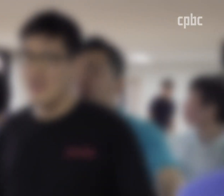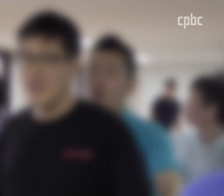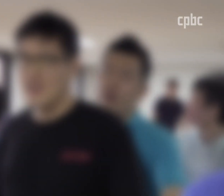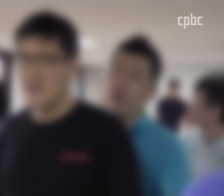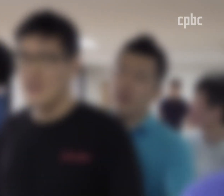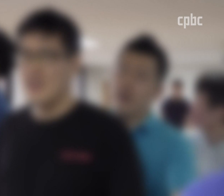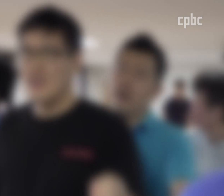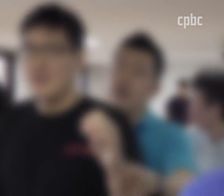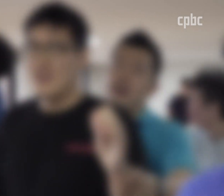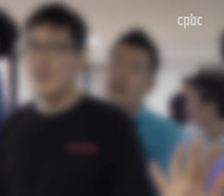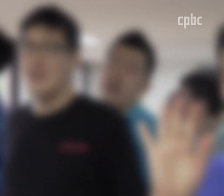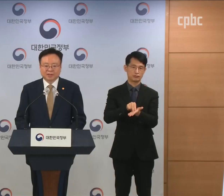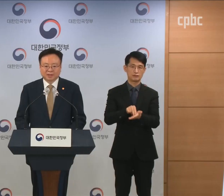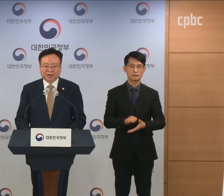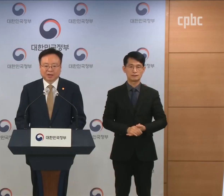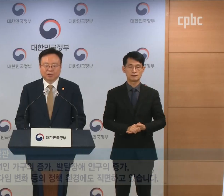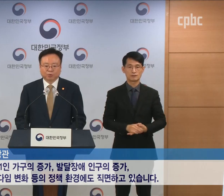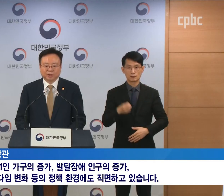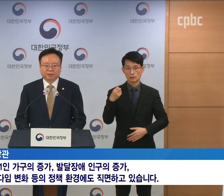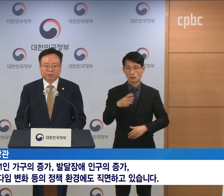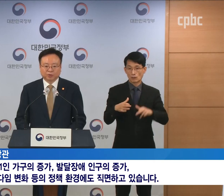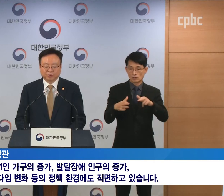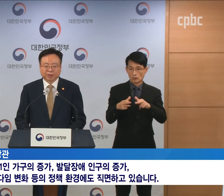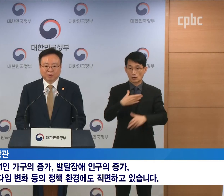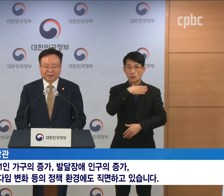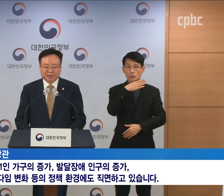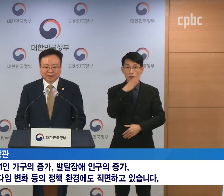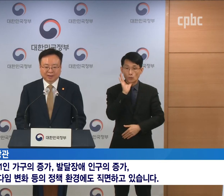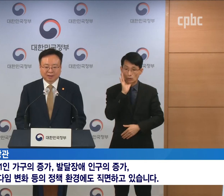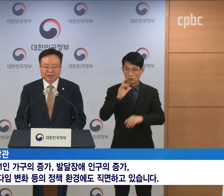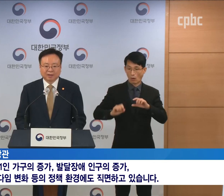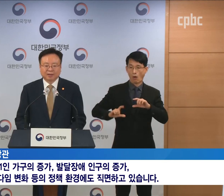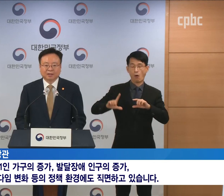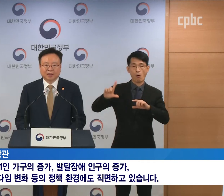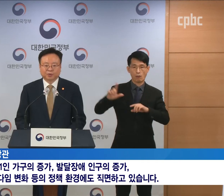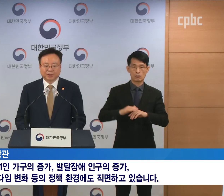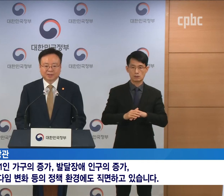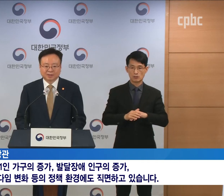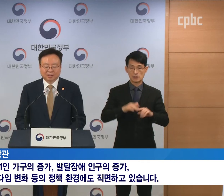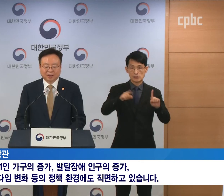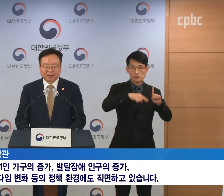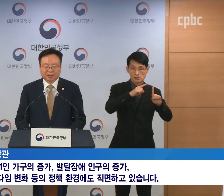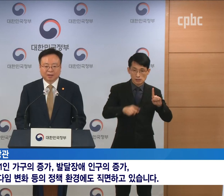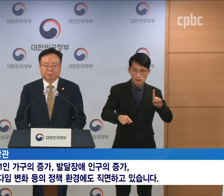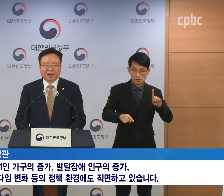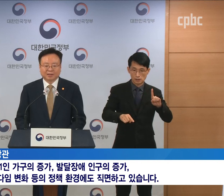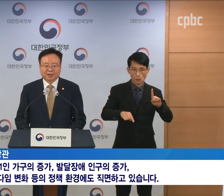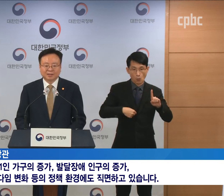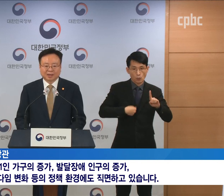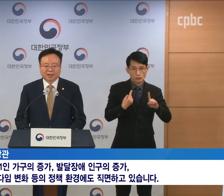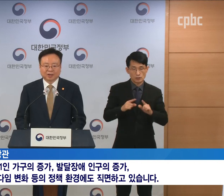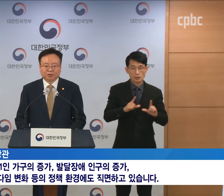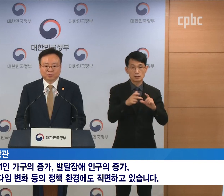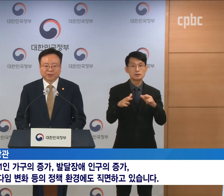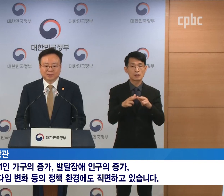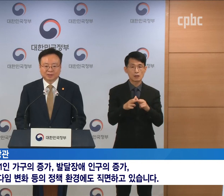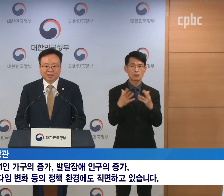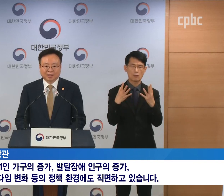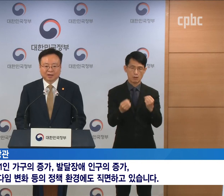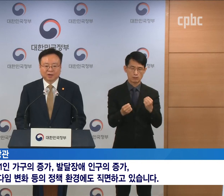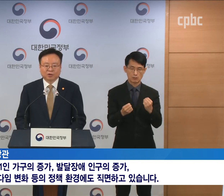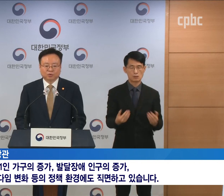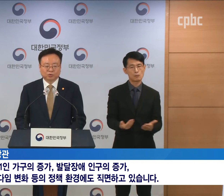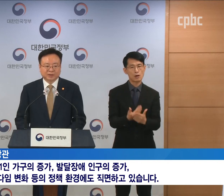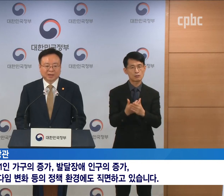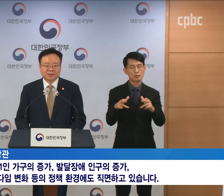추진과제가 제시됐습니다 장애 노인 비율의 확대 1인 가구의 증가 발달장애인구의